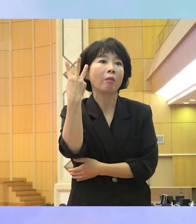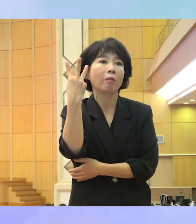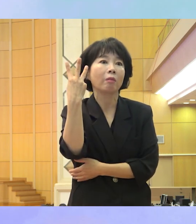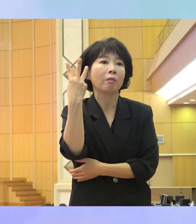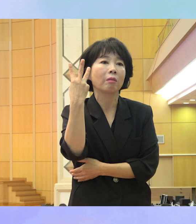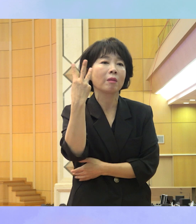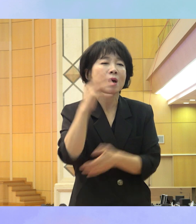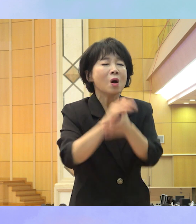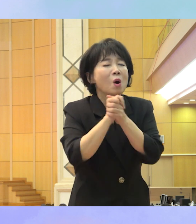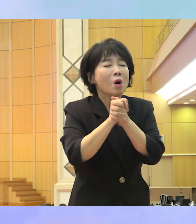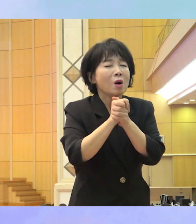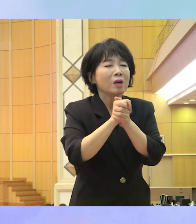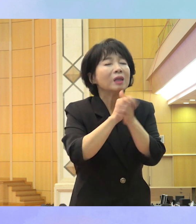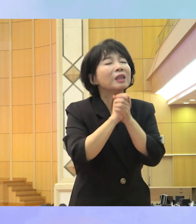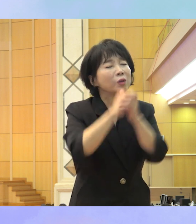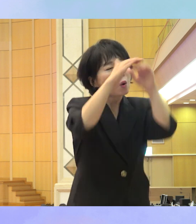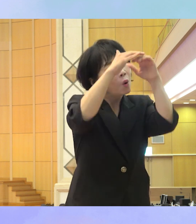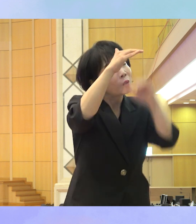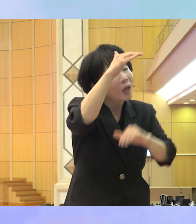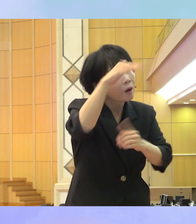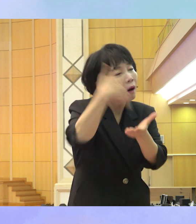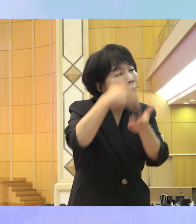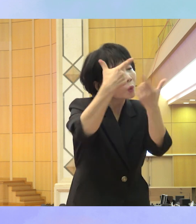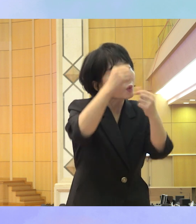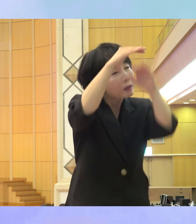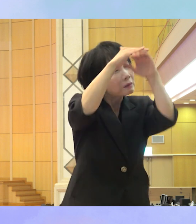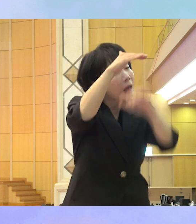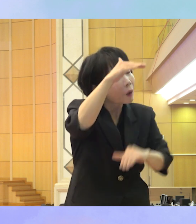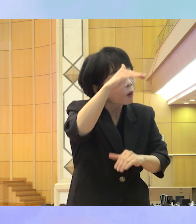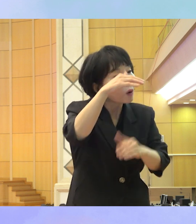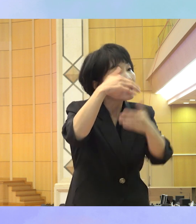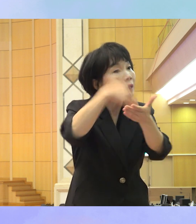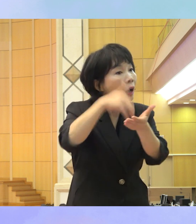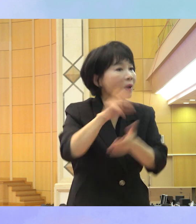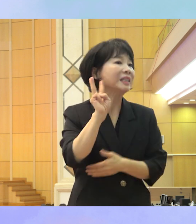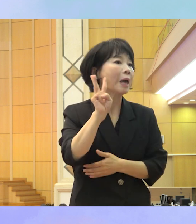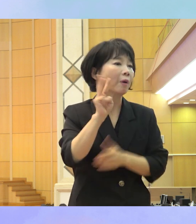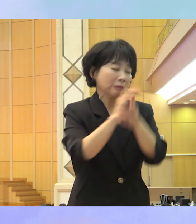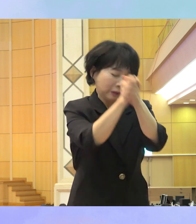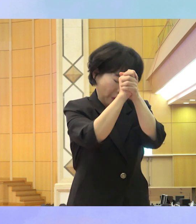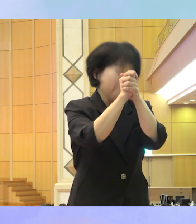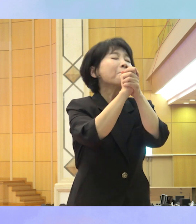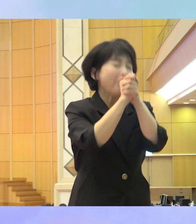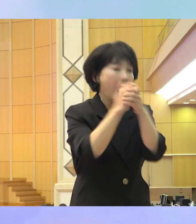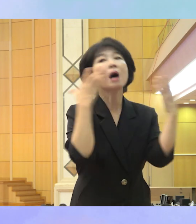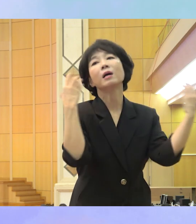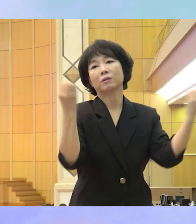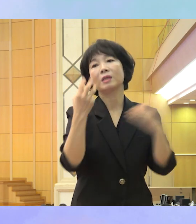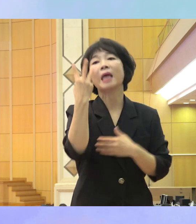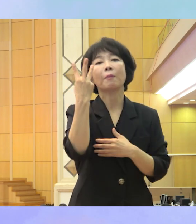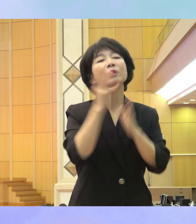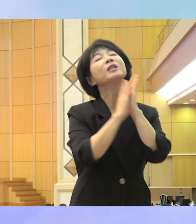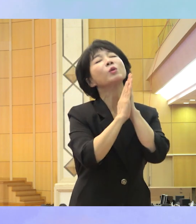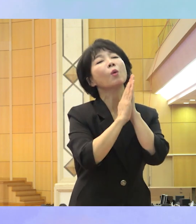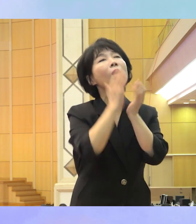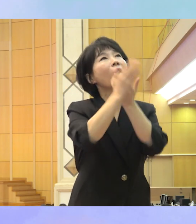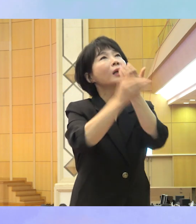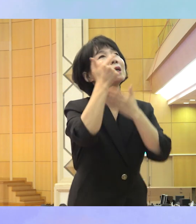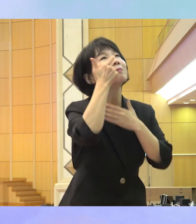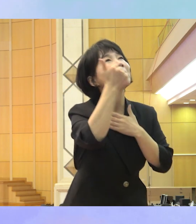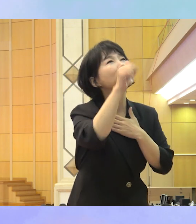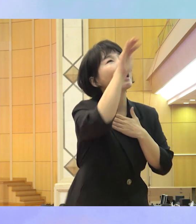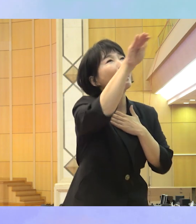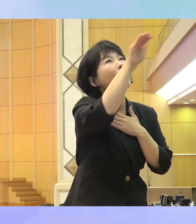똑같은 내용의 기도를 3번을 했습니다. 그래서 하나님